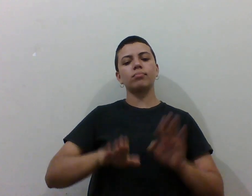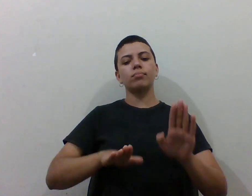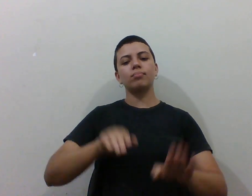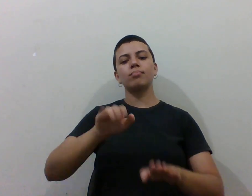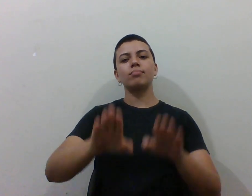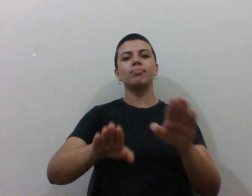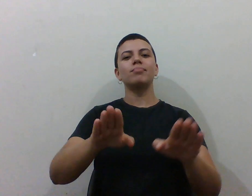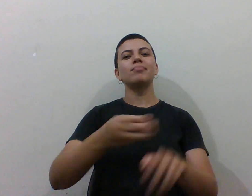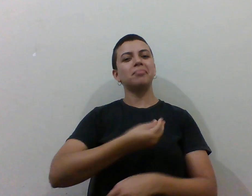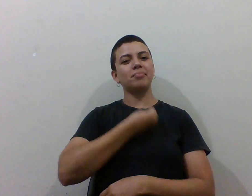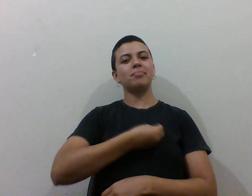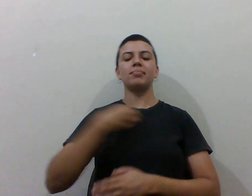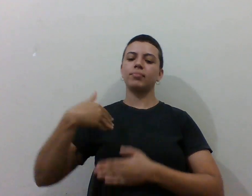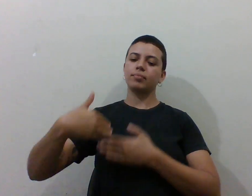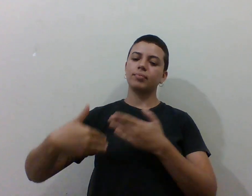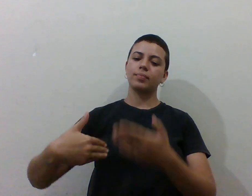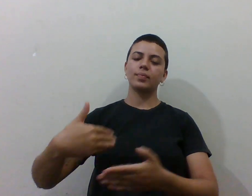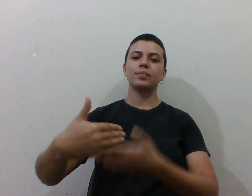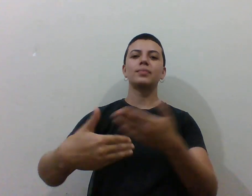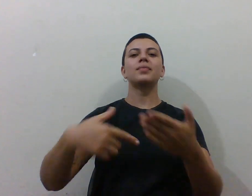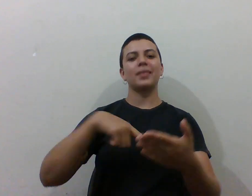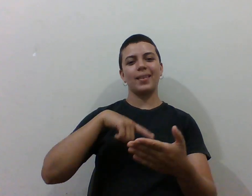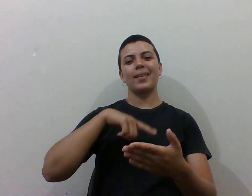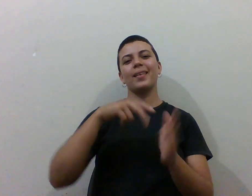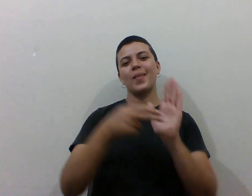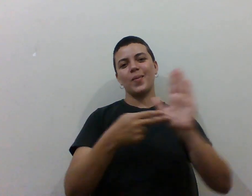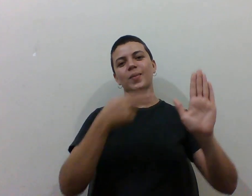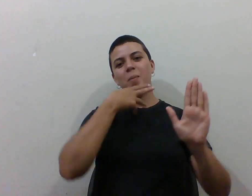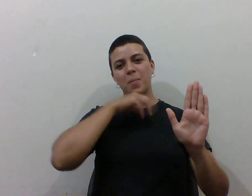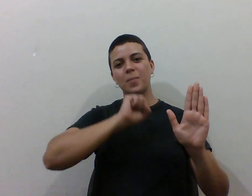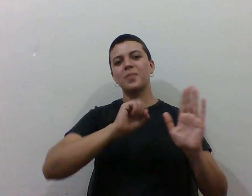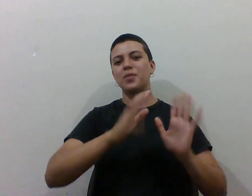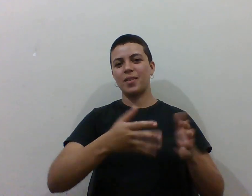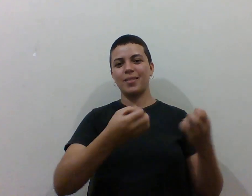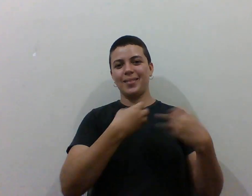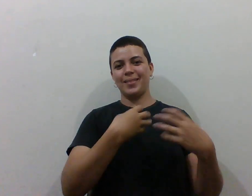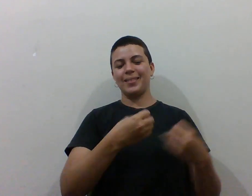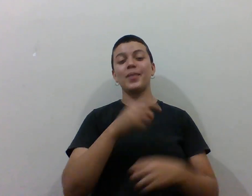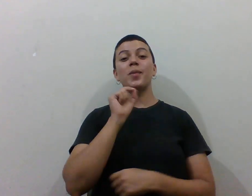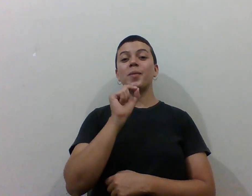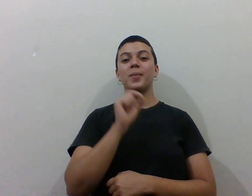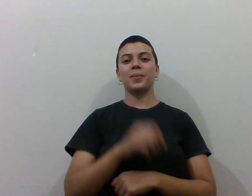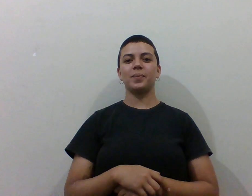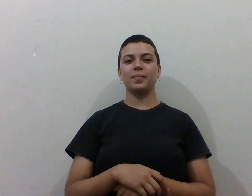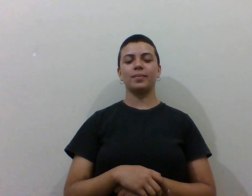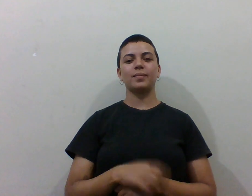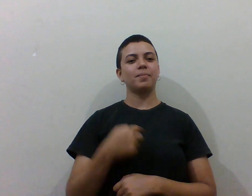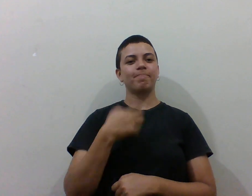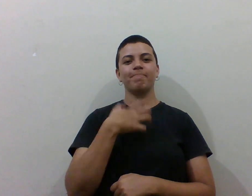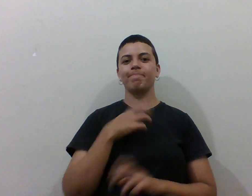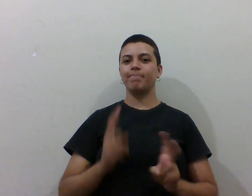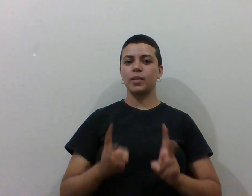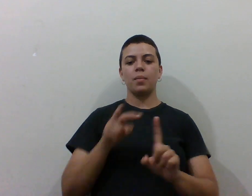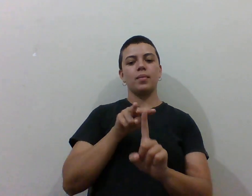nos ensina Paulo Freire eu pelo menos tenho me sentido muito nessa perspectiva de aprender esse caminho de inserir direitos